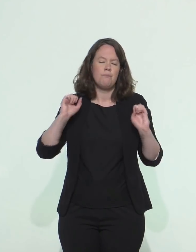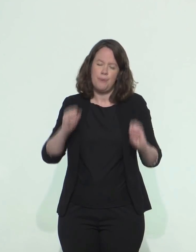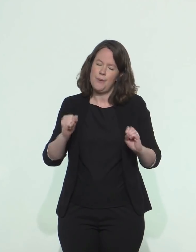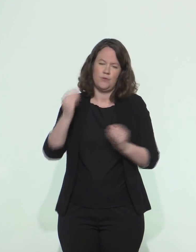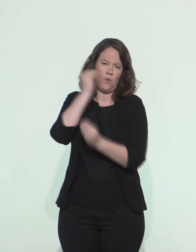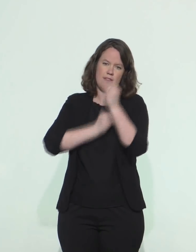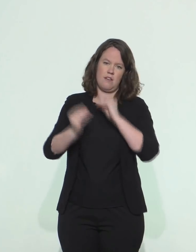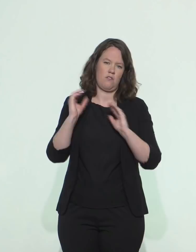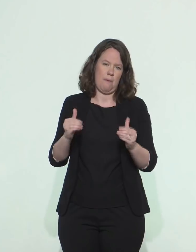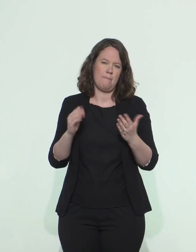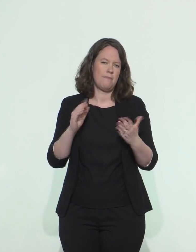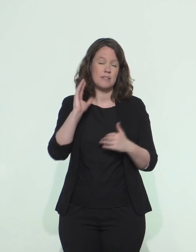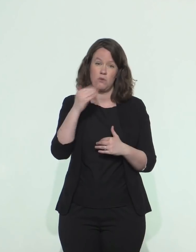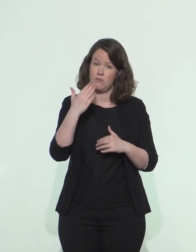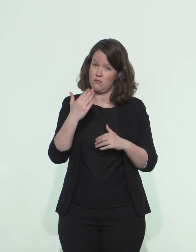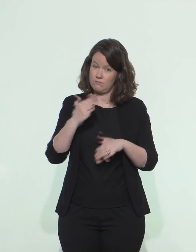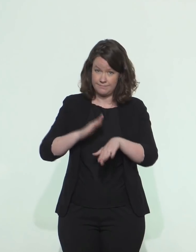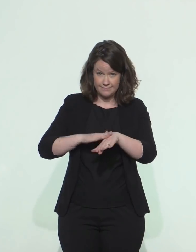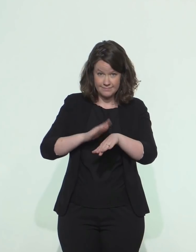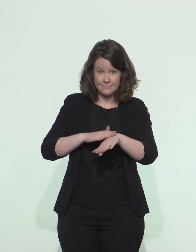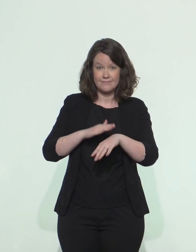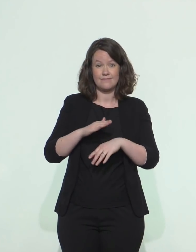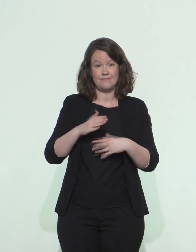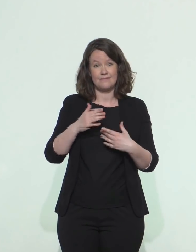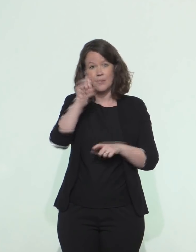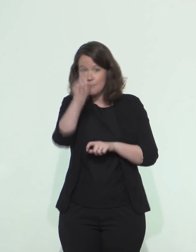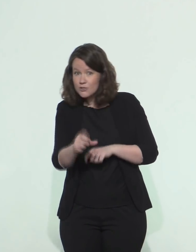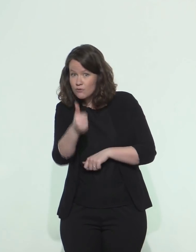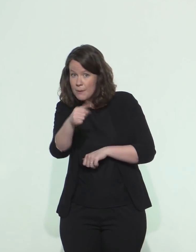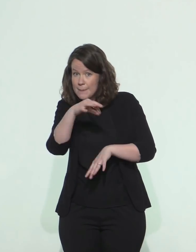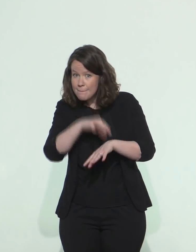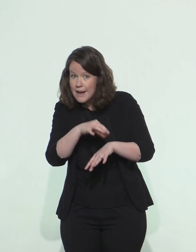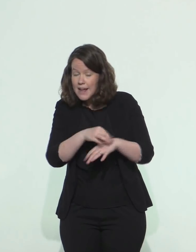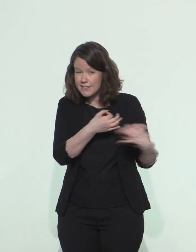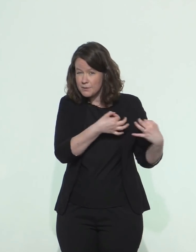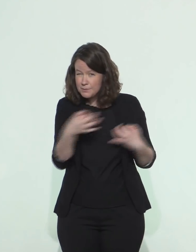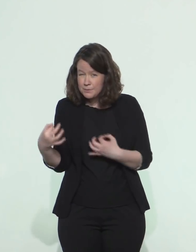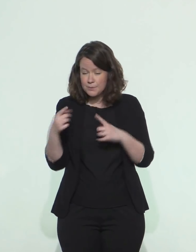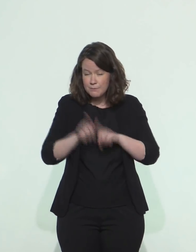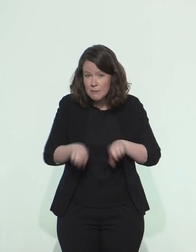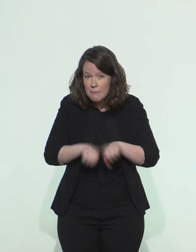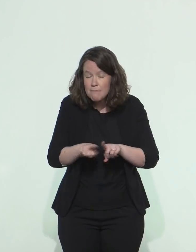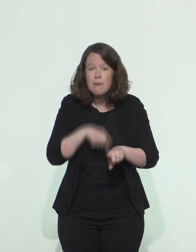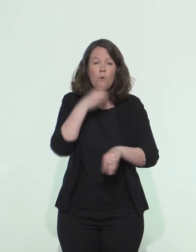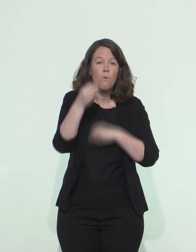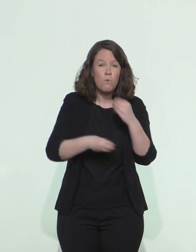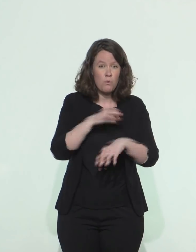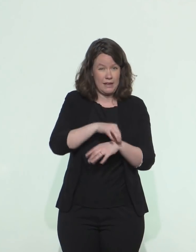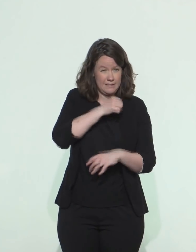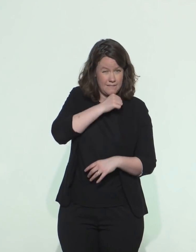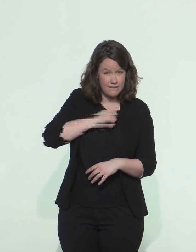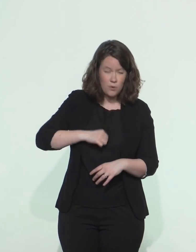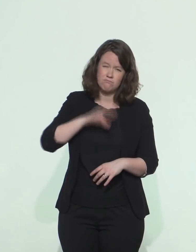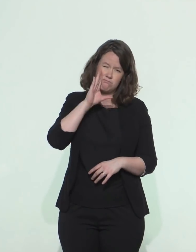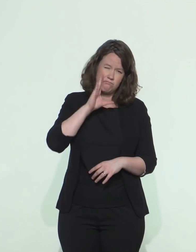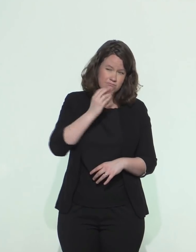nous insistons aussi beaucoup pour le retour des personnes ayant des pathologies chroniques ou évidemment ayant des pathologies aiguës vers les soins, pour